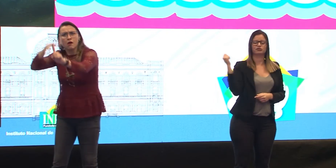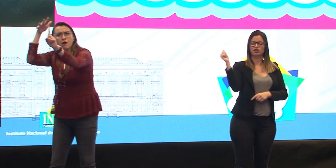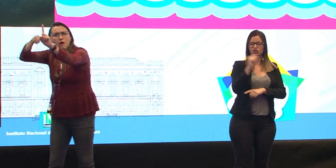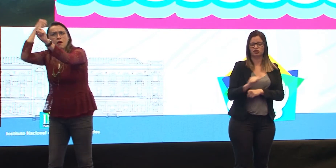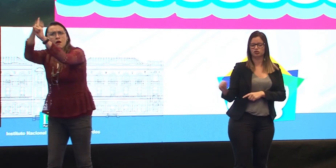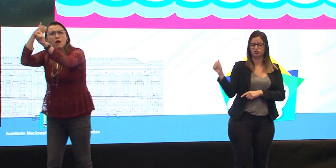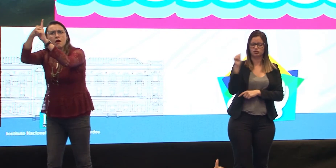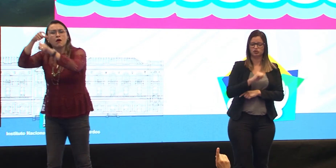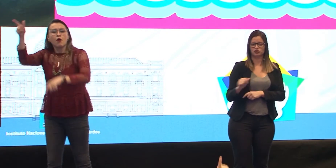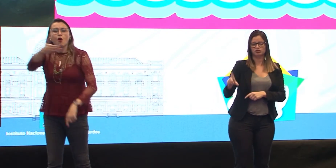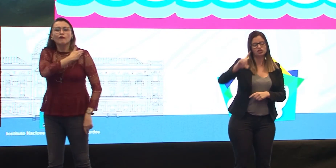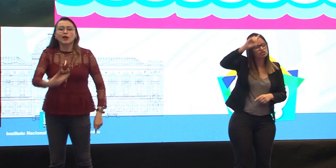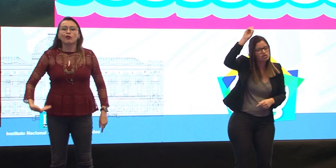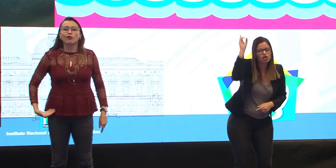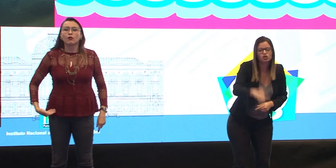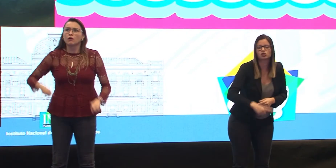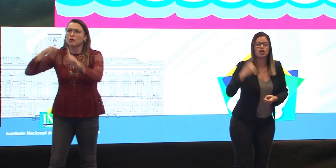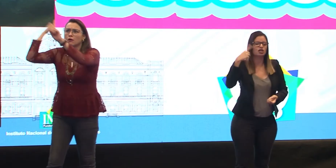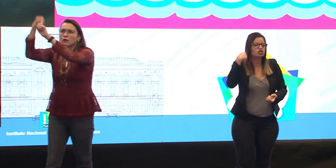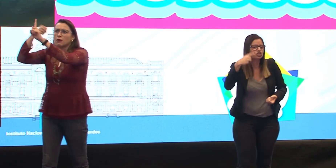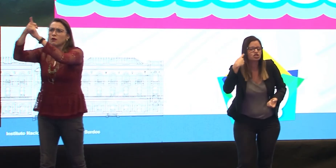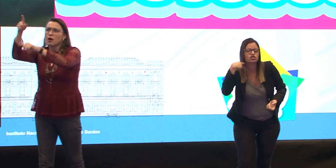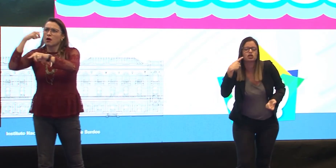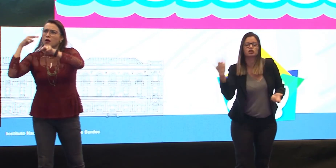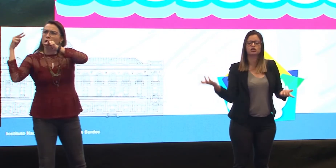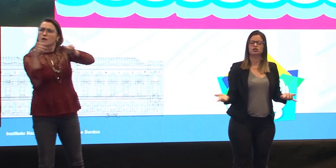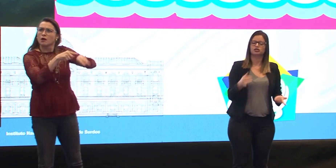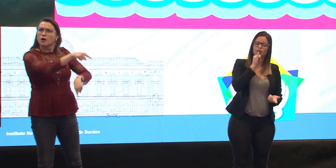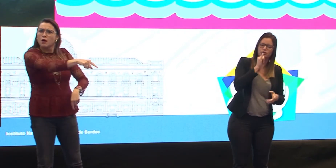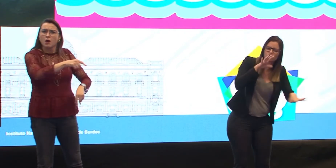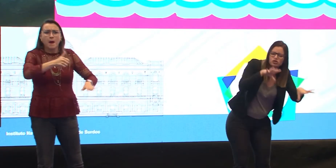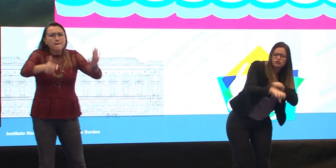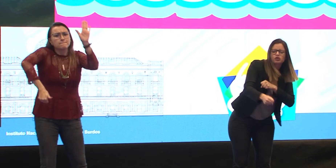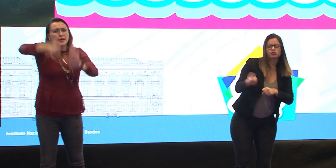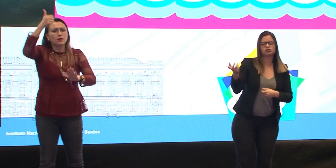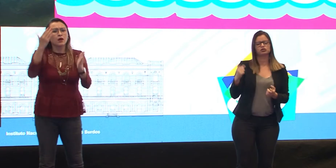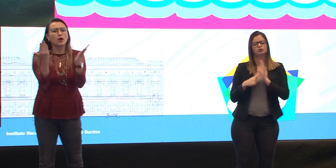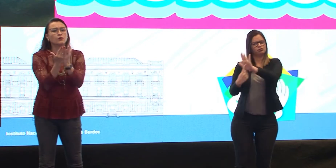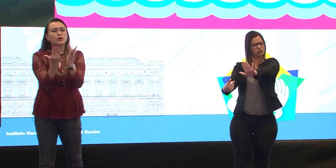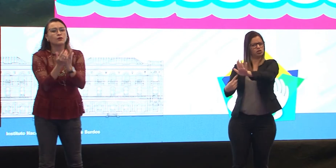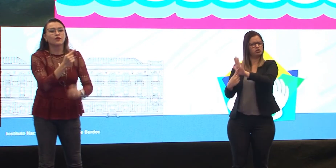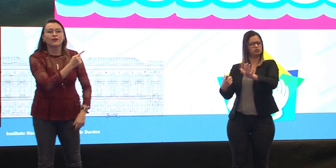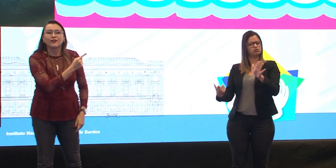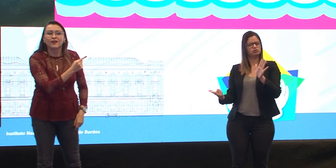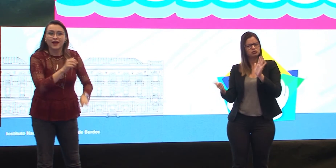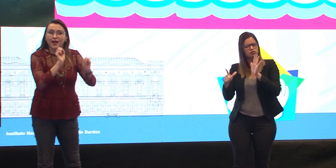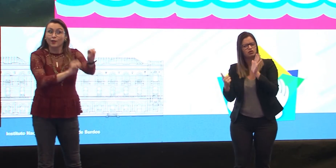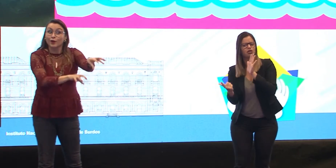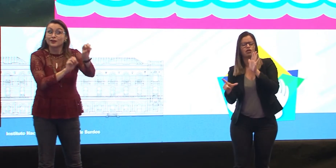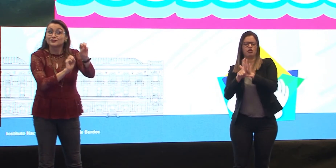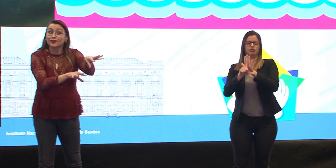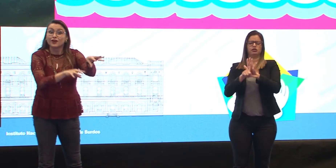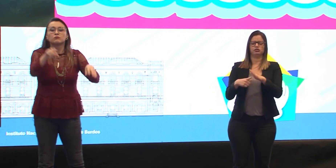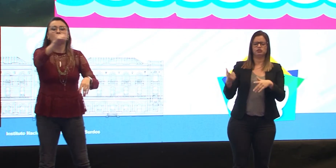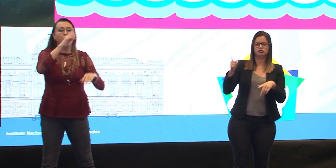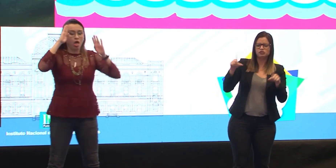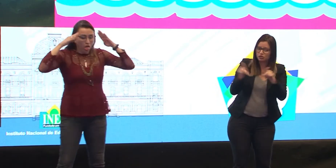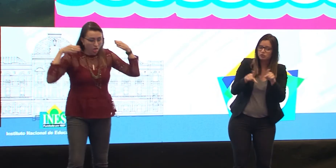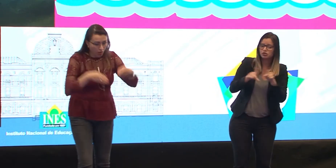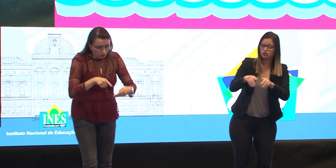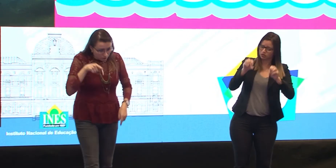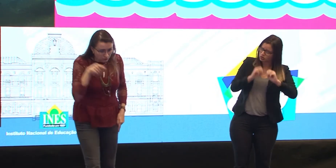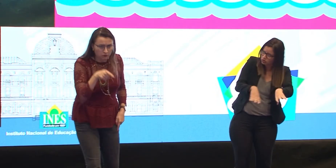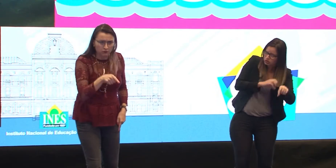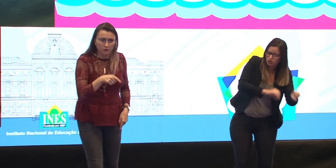A associação, ela tem que lutar por direitos, pelos direitos desses cidadãos. Isso como se fosse um barco.